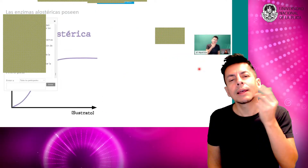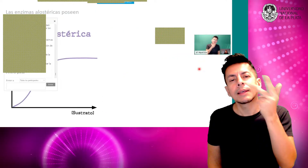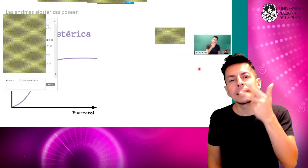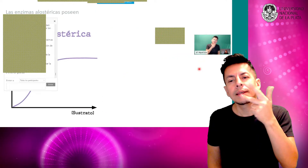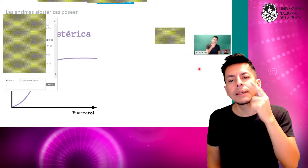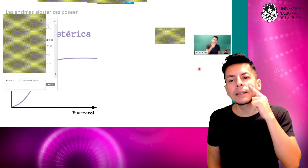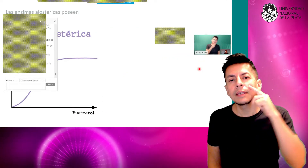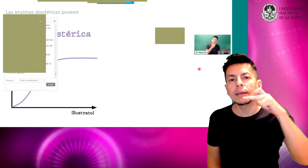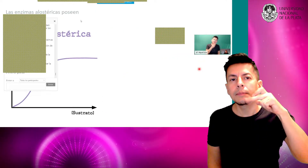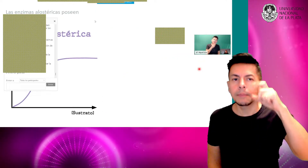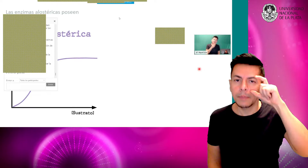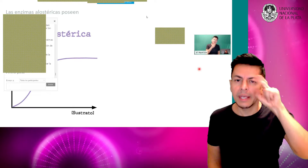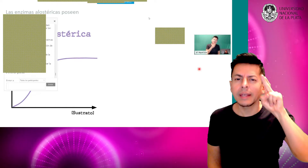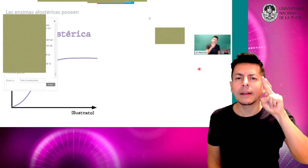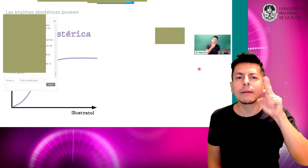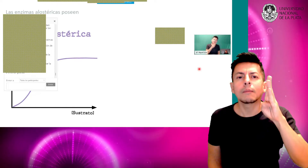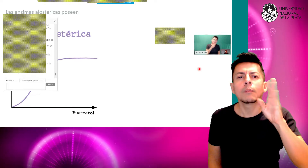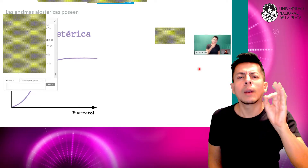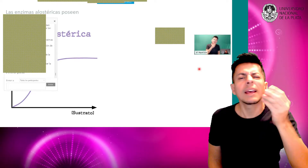y